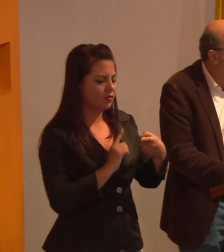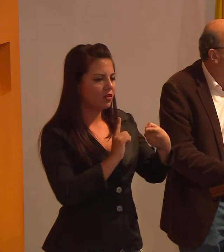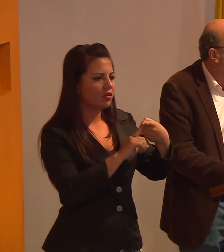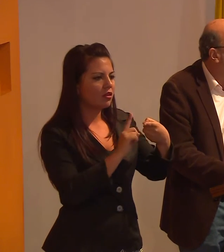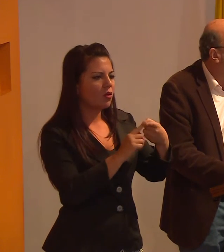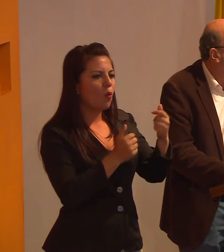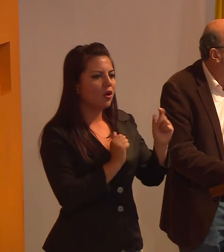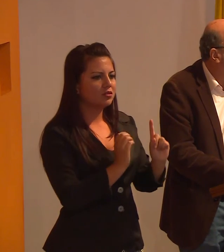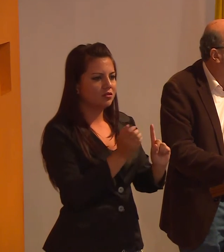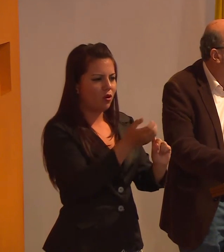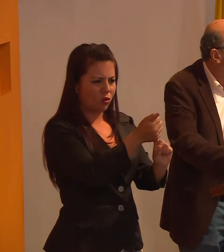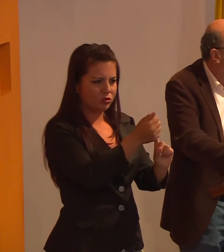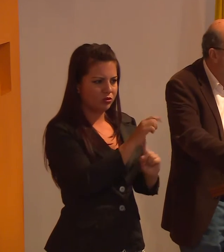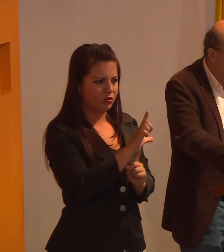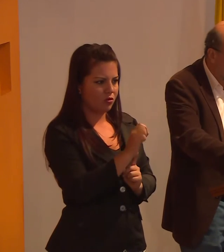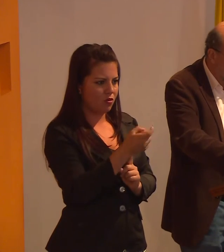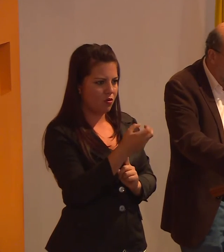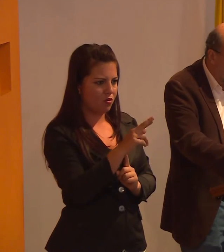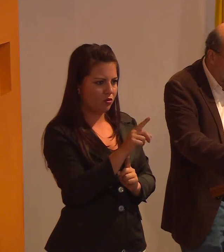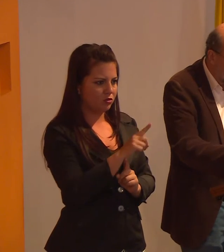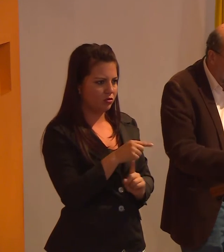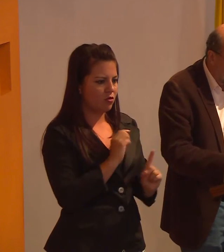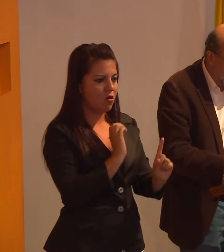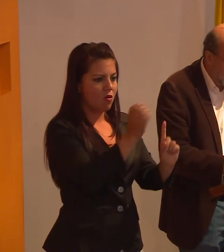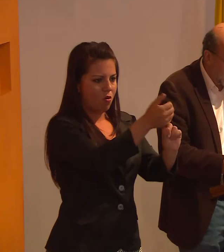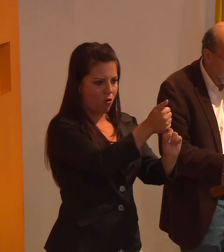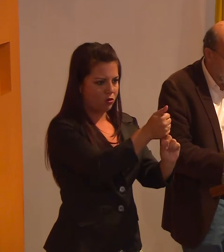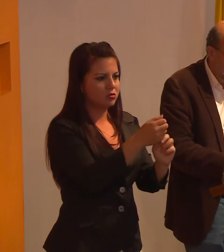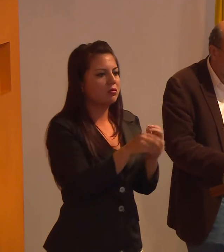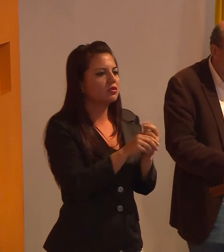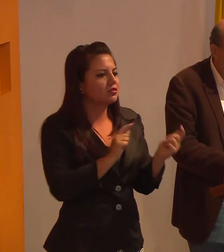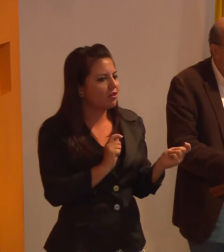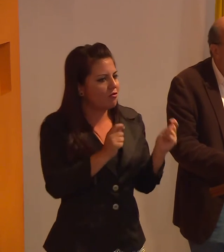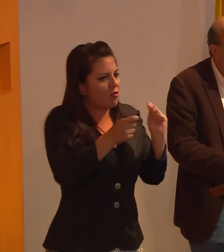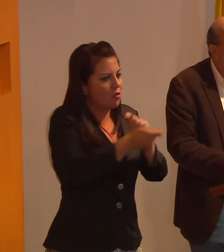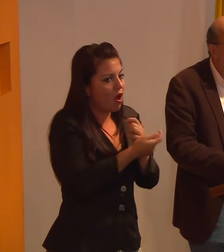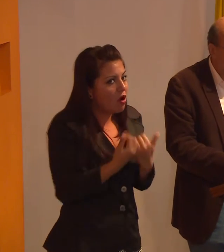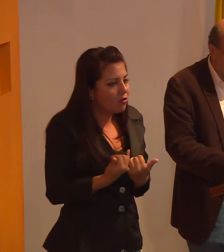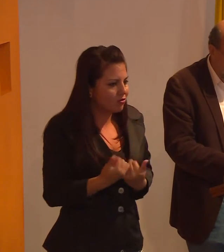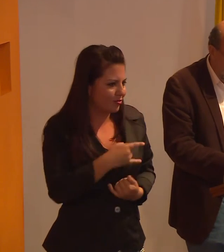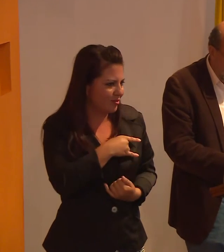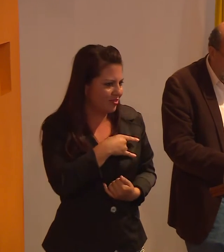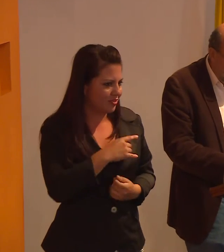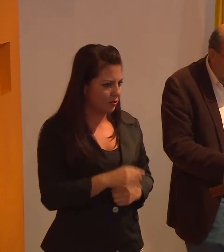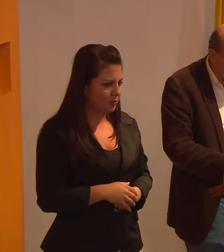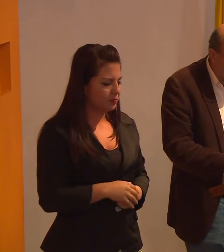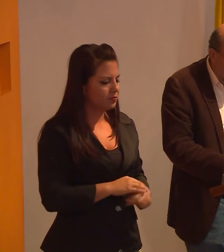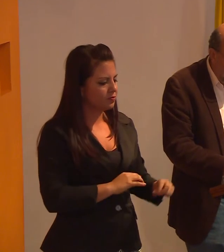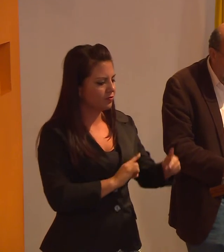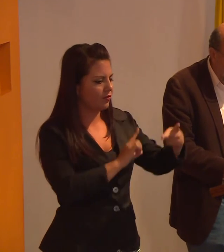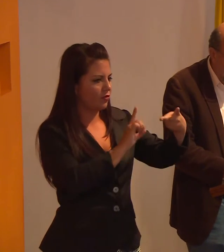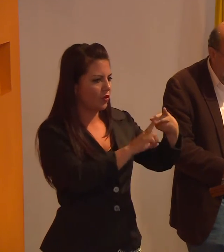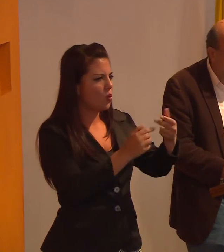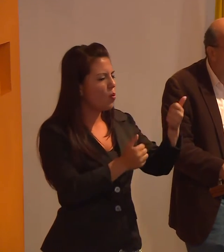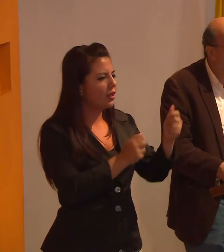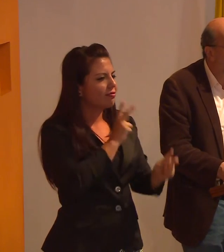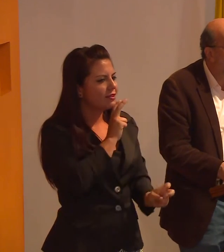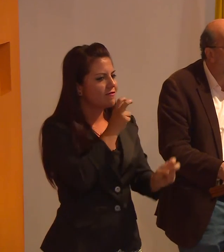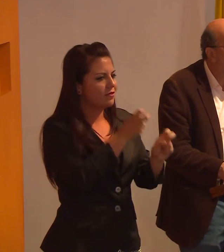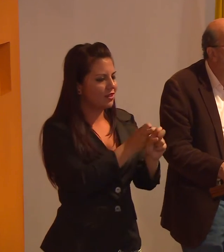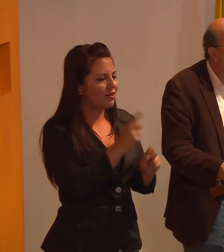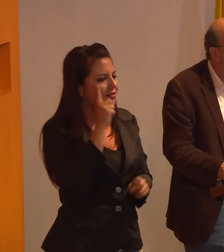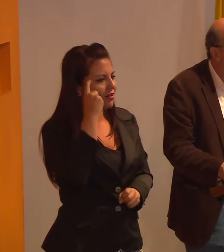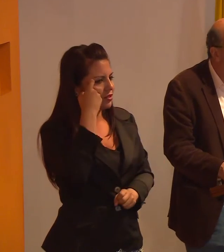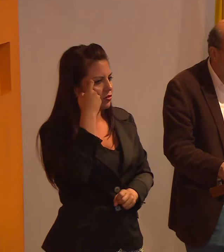y transformaciones recientes en nuestra universidad. Dos, dificultades y retos